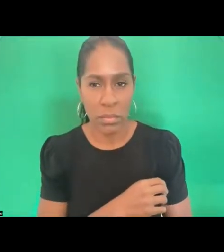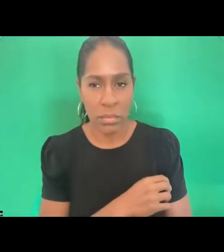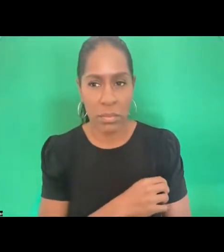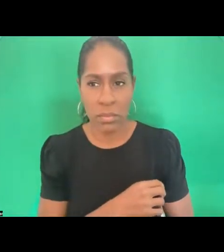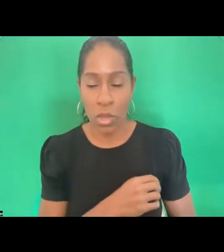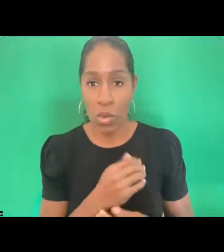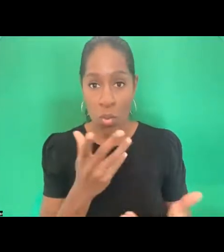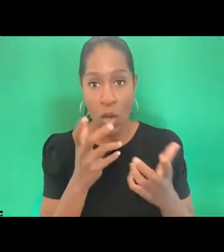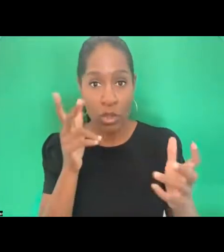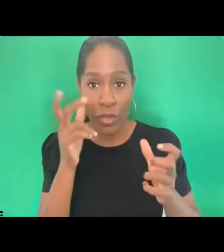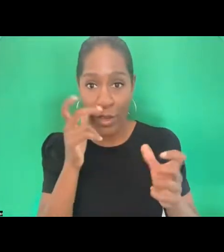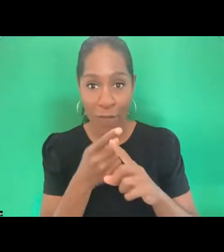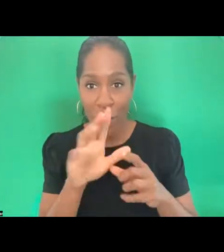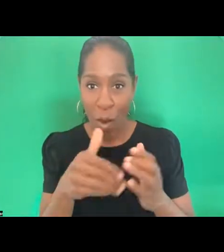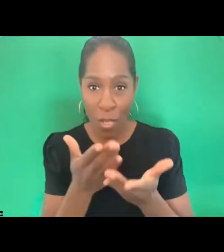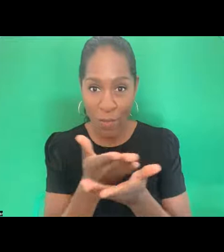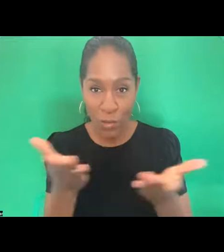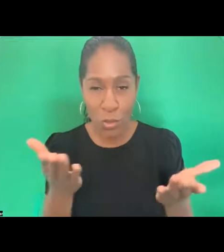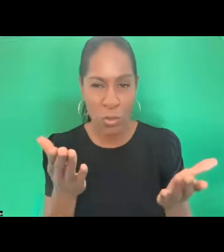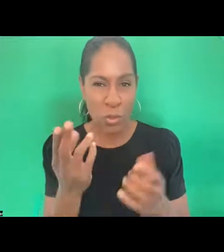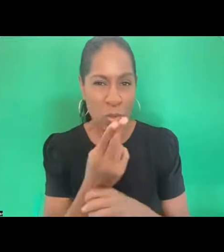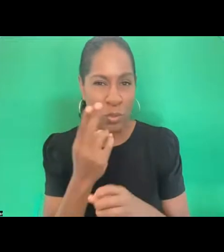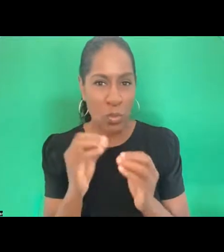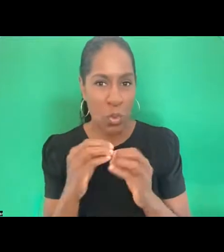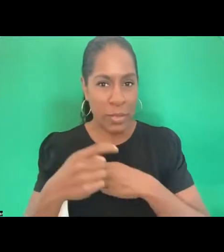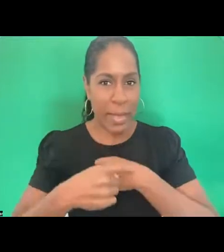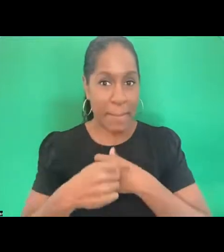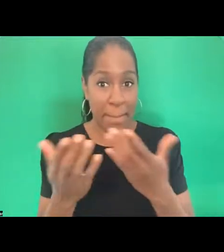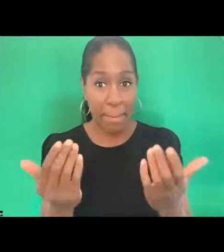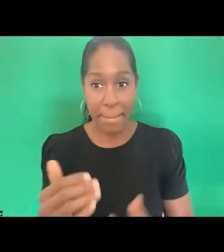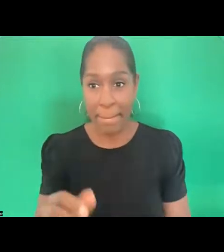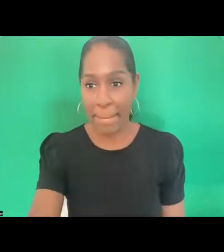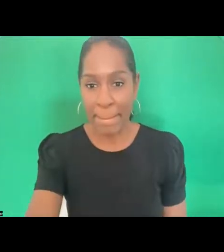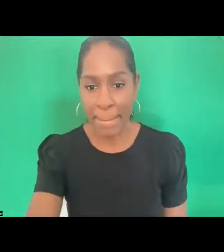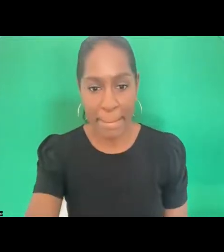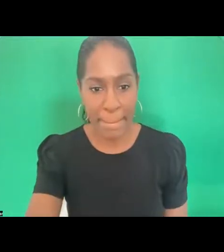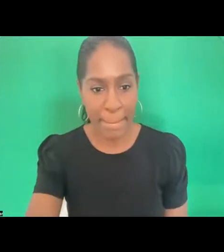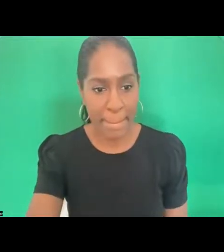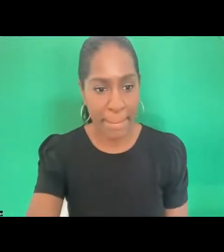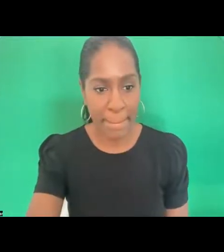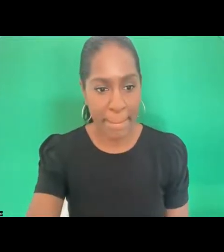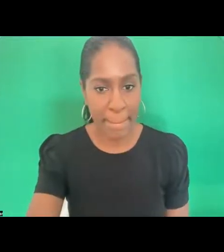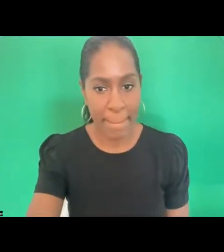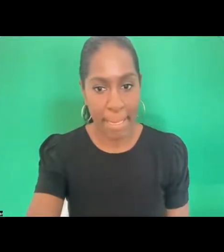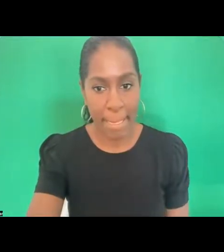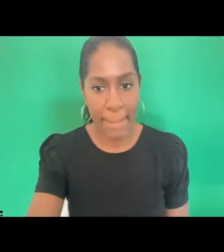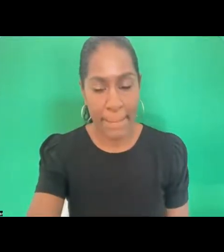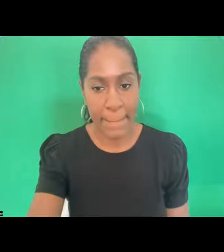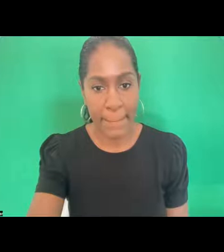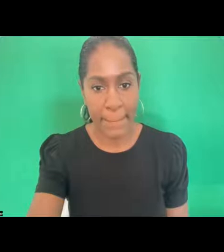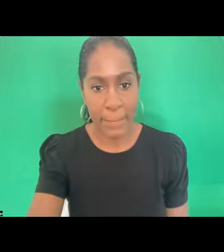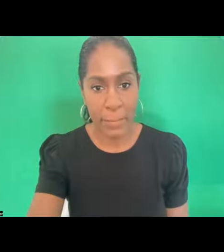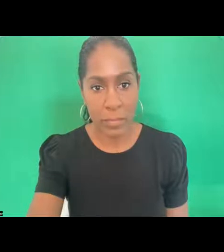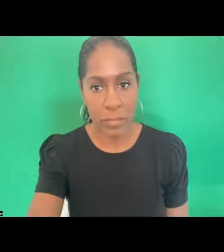vamos a tomarnos un poquito más de tiempo no se ajustaría nos gustaría saber qué